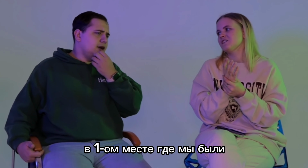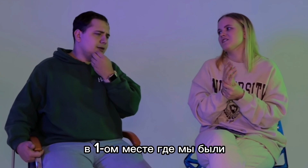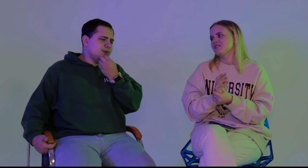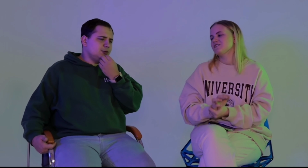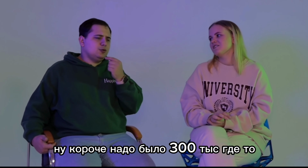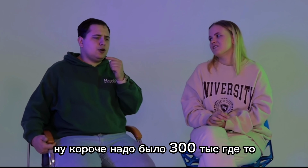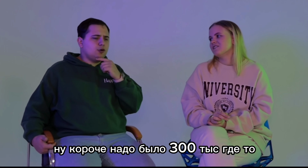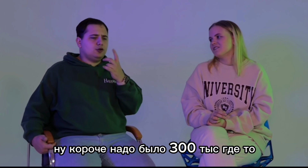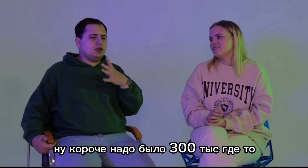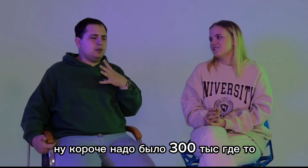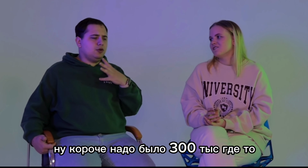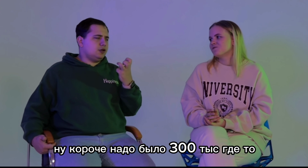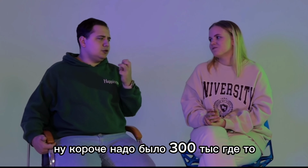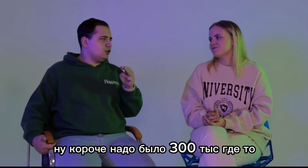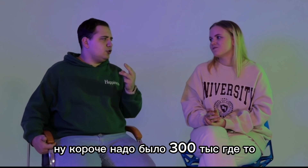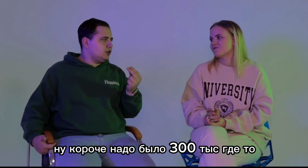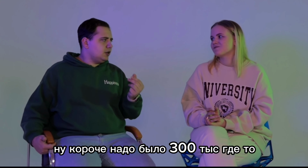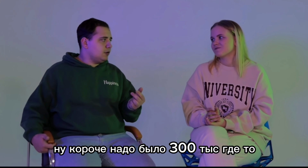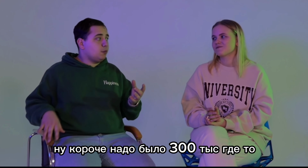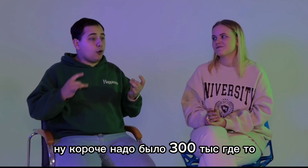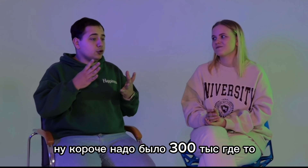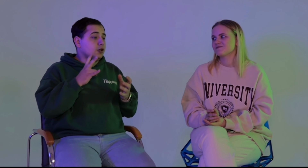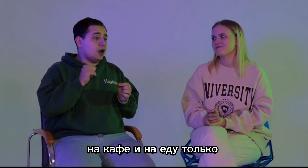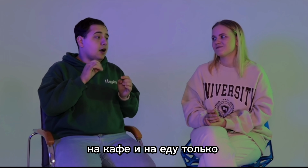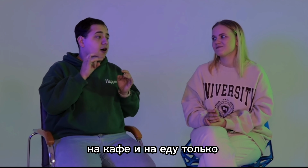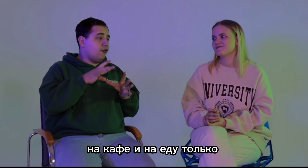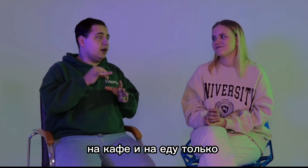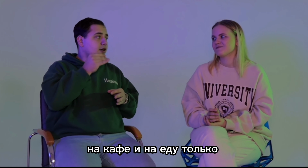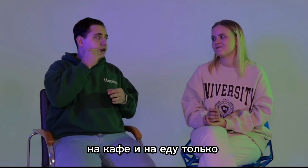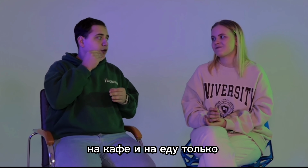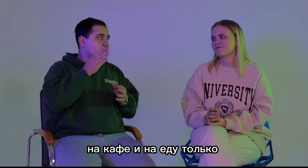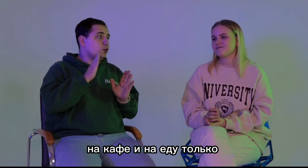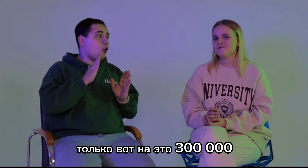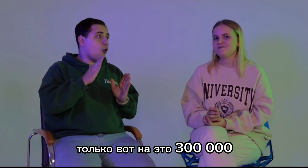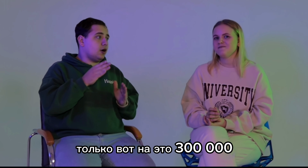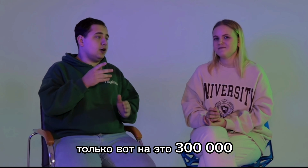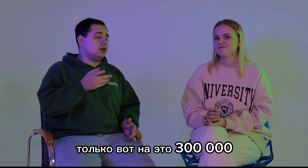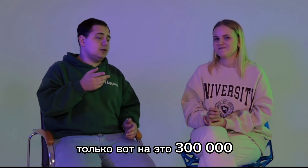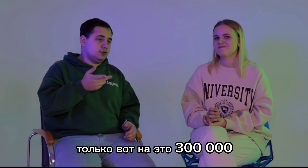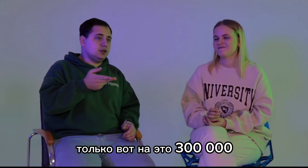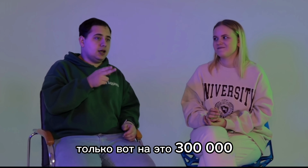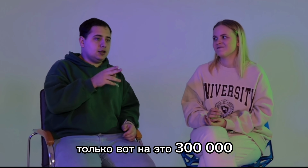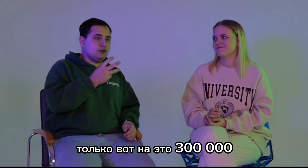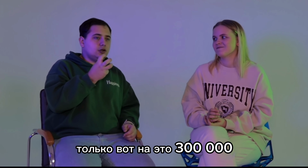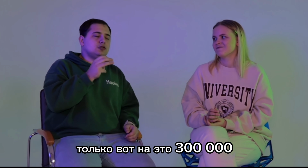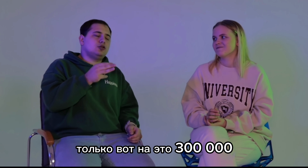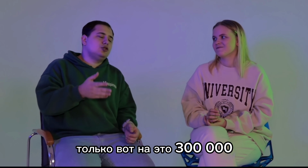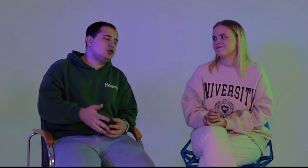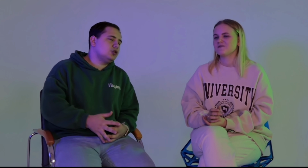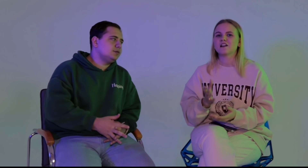были, ну, короче, надо было 300 тысяч денег. Просто на кафе и на еду, только вот на это вот 300 тысяч.